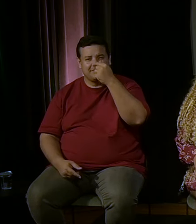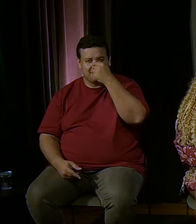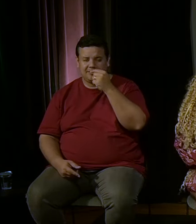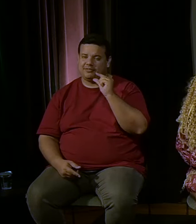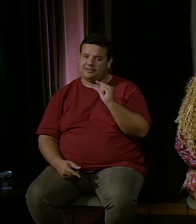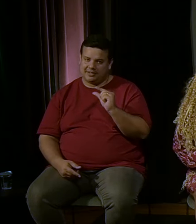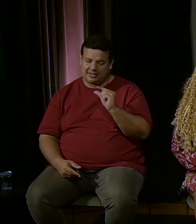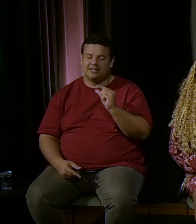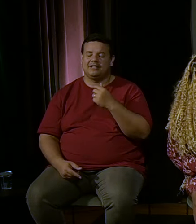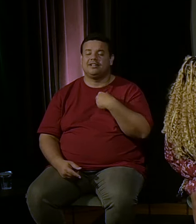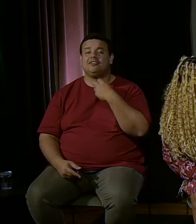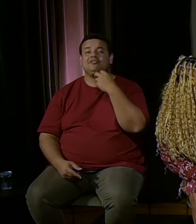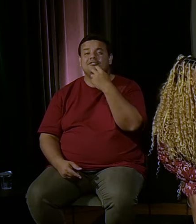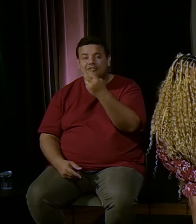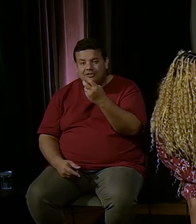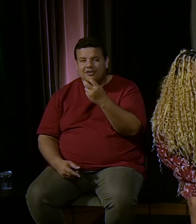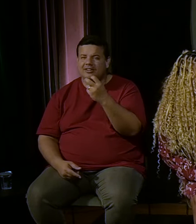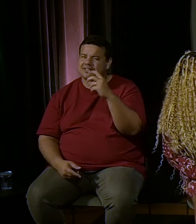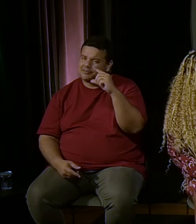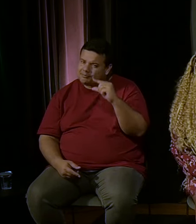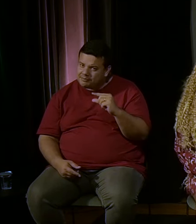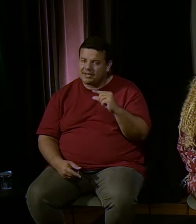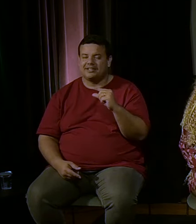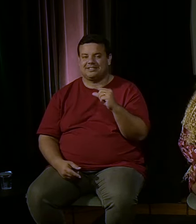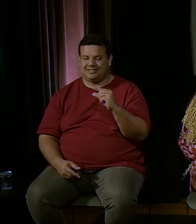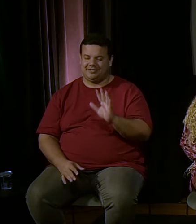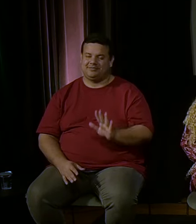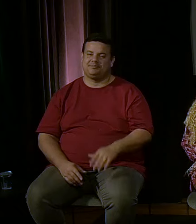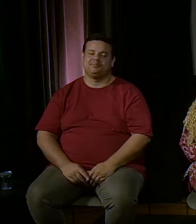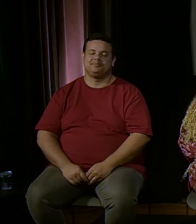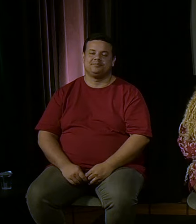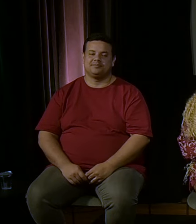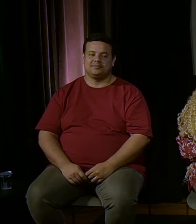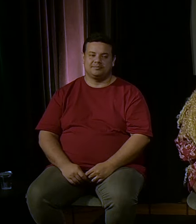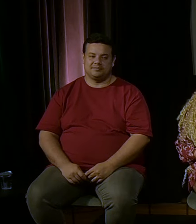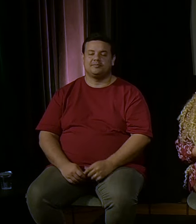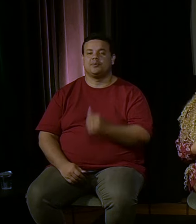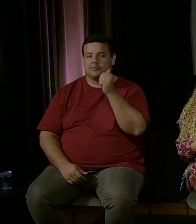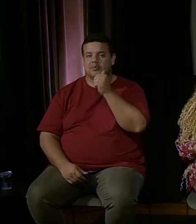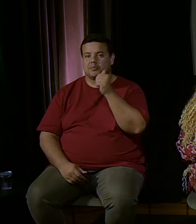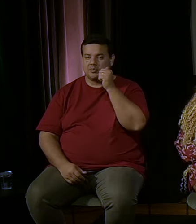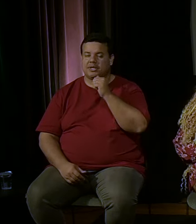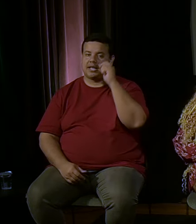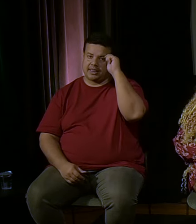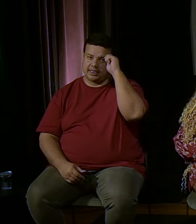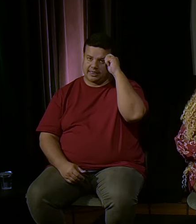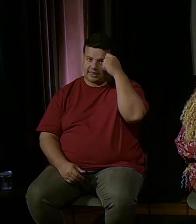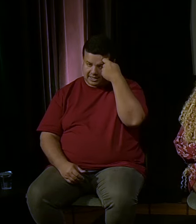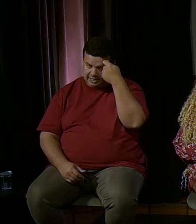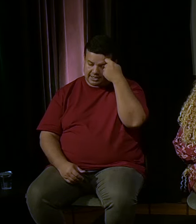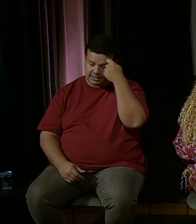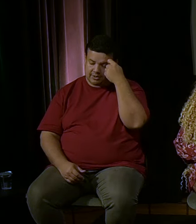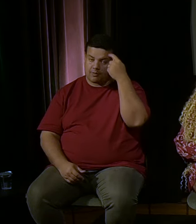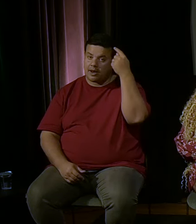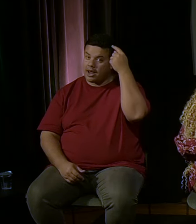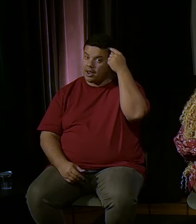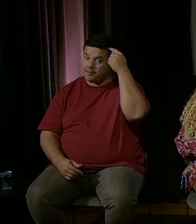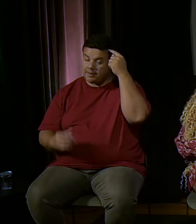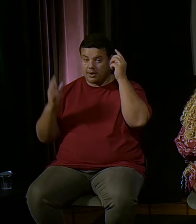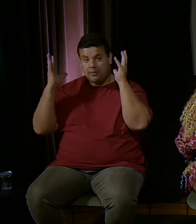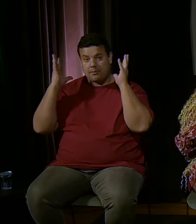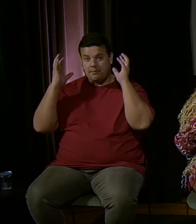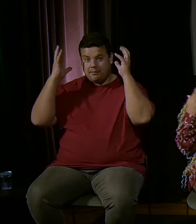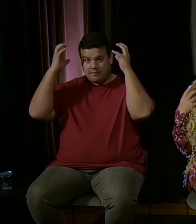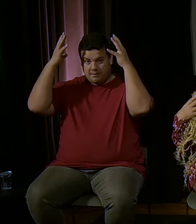Minha voz está saindo um pouquinho mais baixo do que ela já é. Sou uma mulher negra, uso um cabelo black,